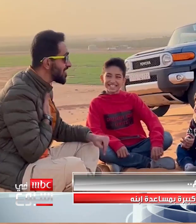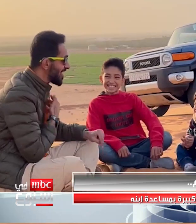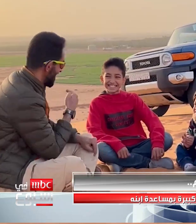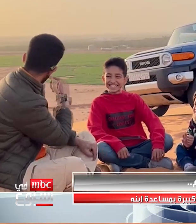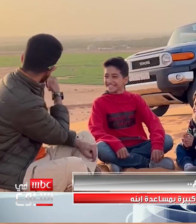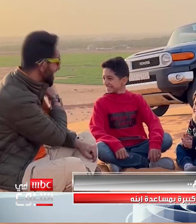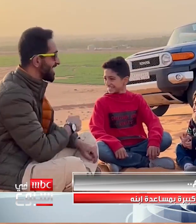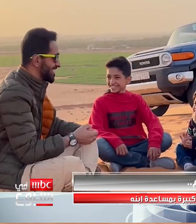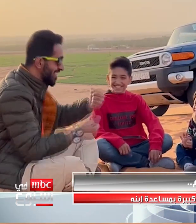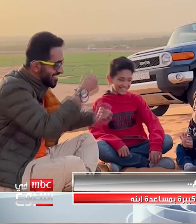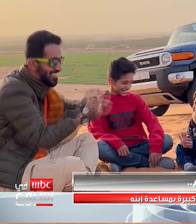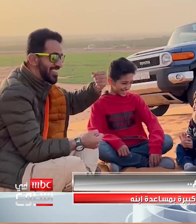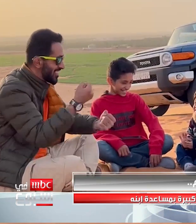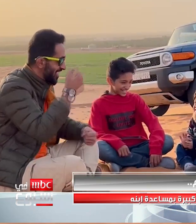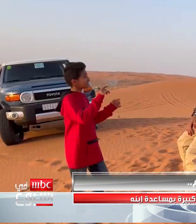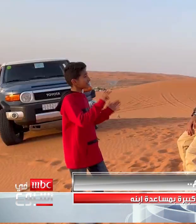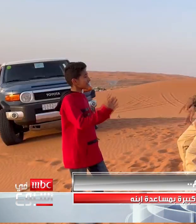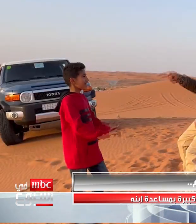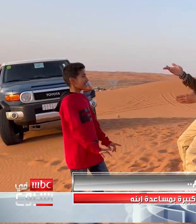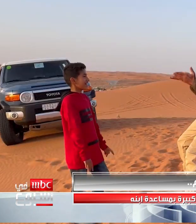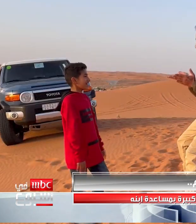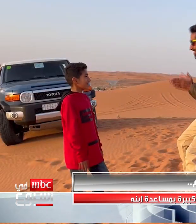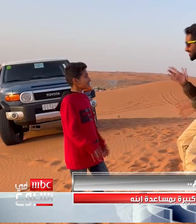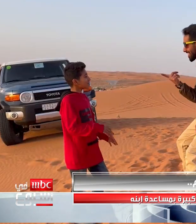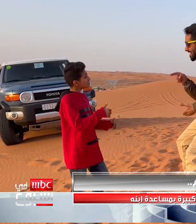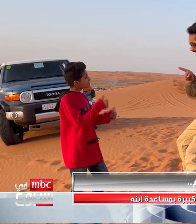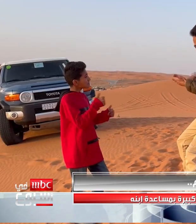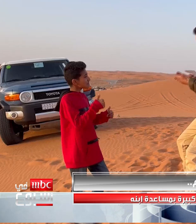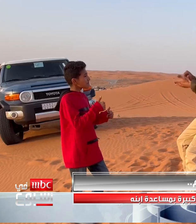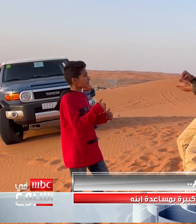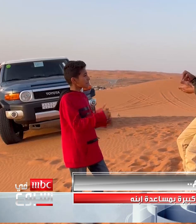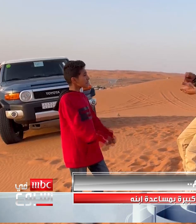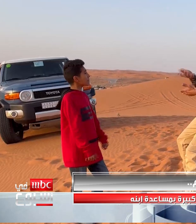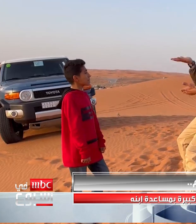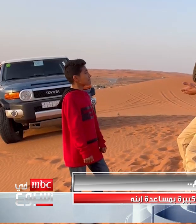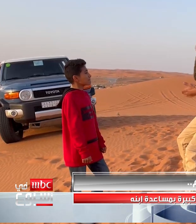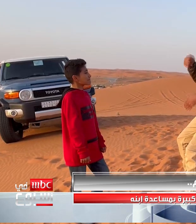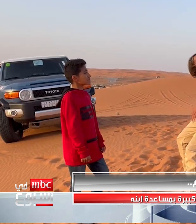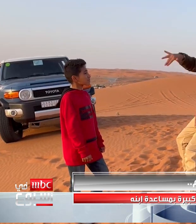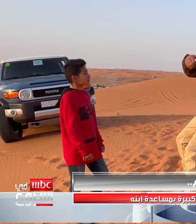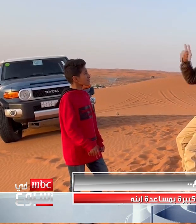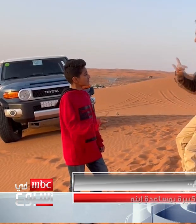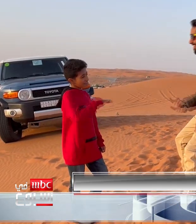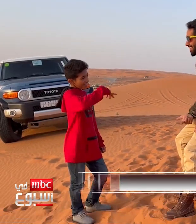لغة الإشارة، والتي من خلالها يتحدثون ويستمتعون مع والديهم، وبها